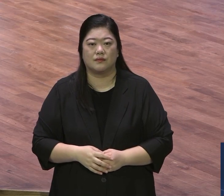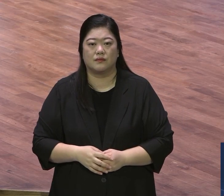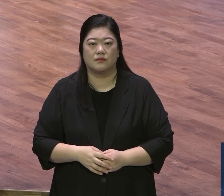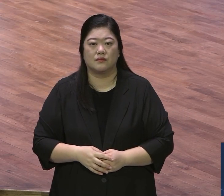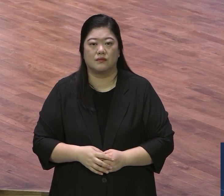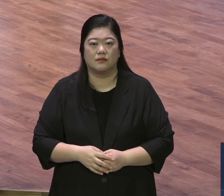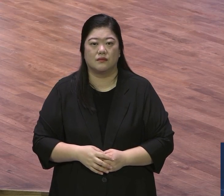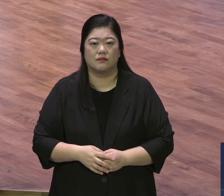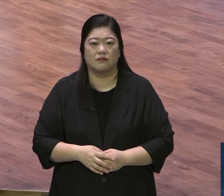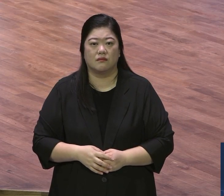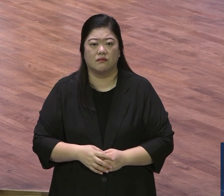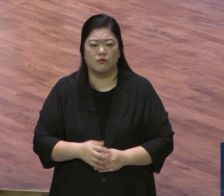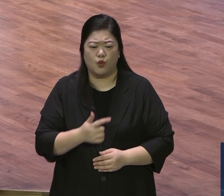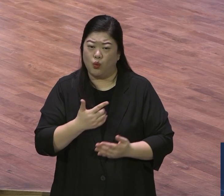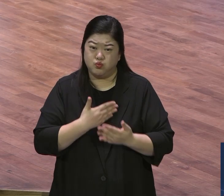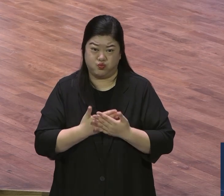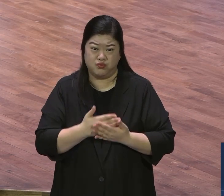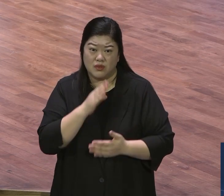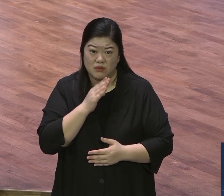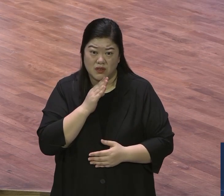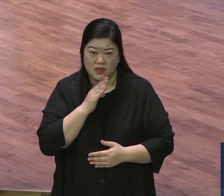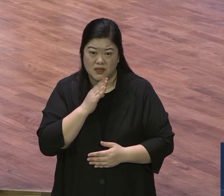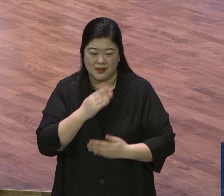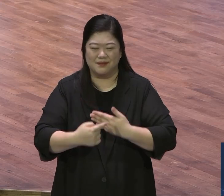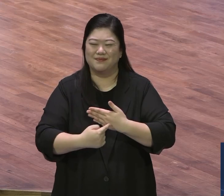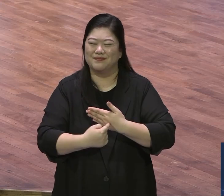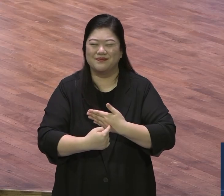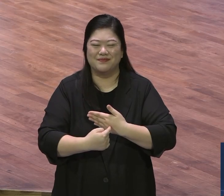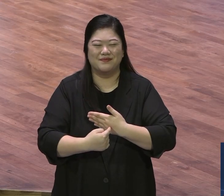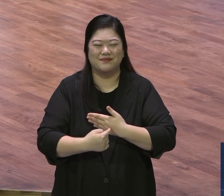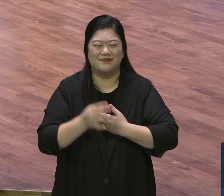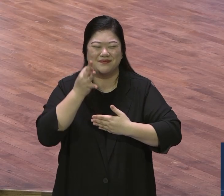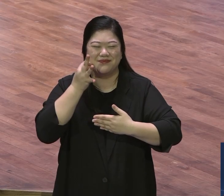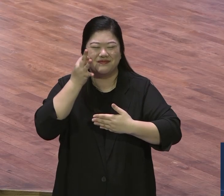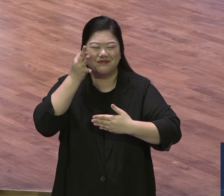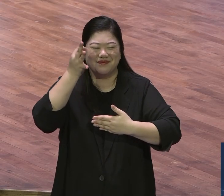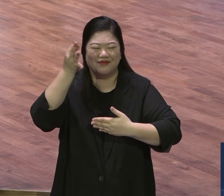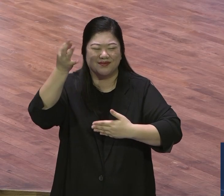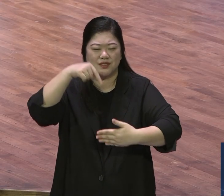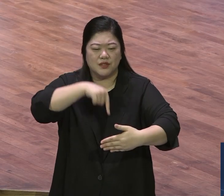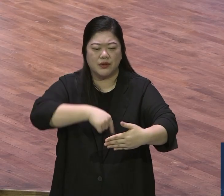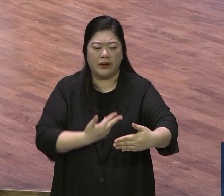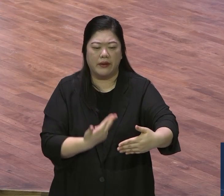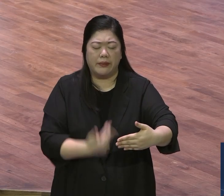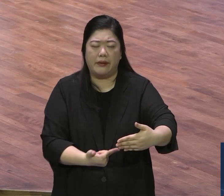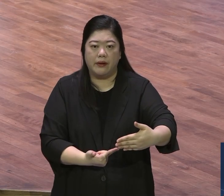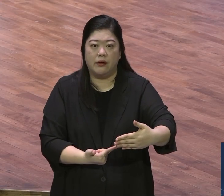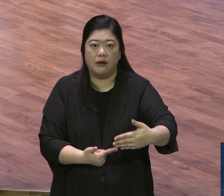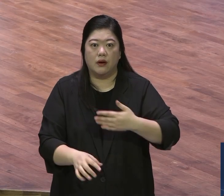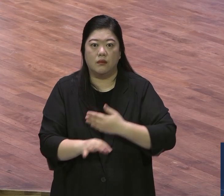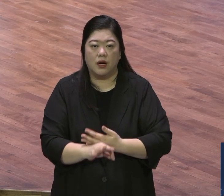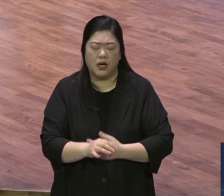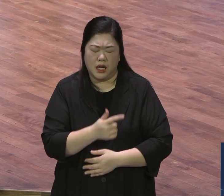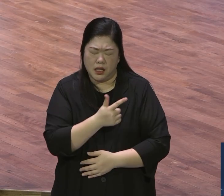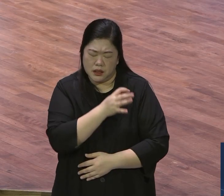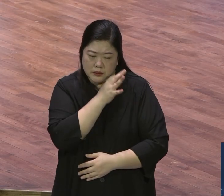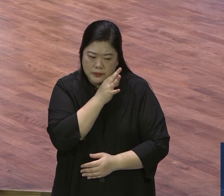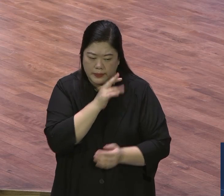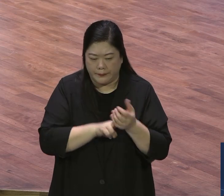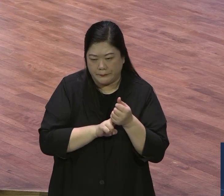불안해요. 벌거벗은 상태. 얼마나 창피해요. 벌거벗은 상태. 영적으로.